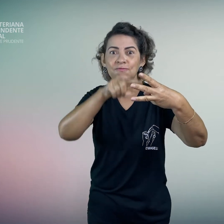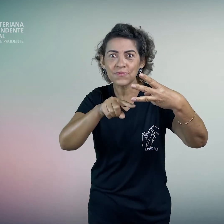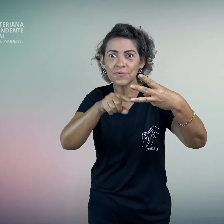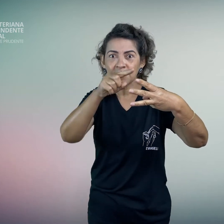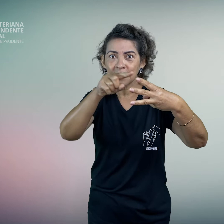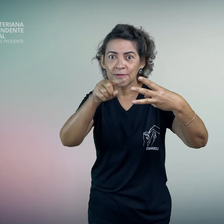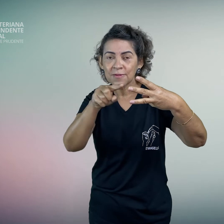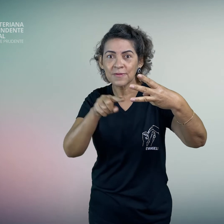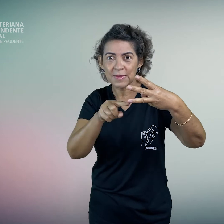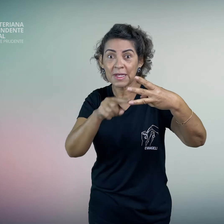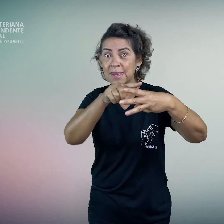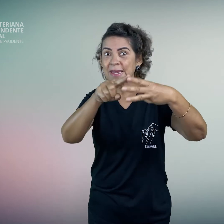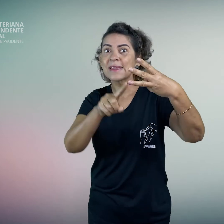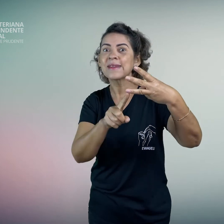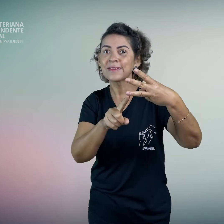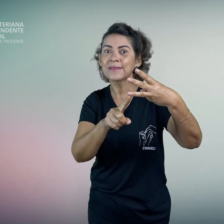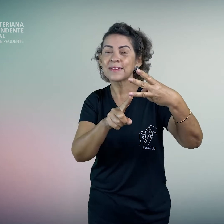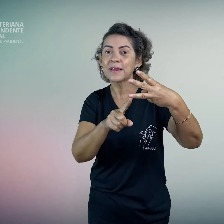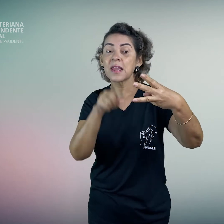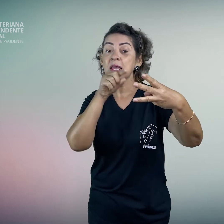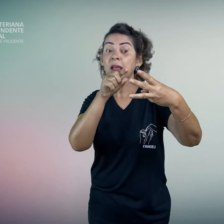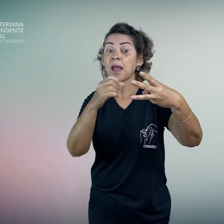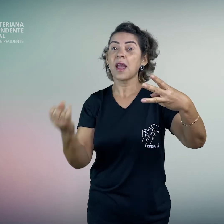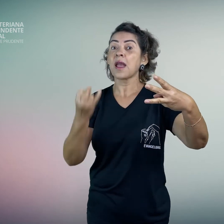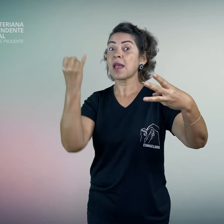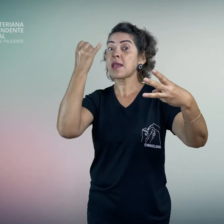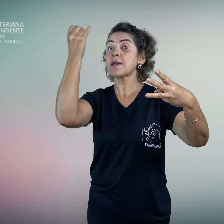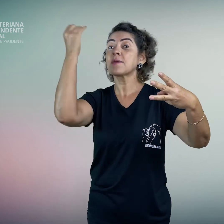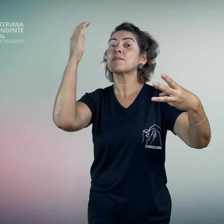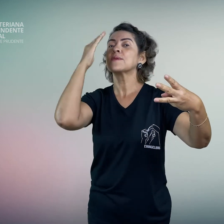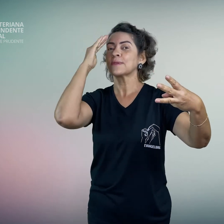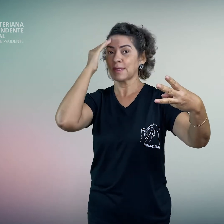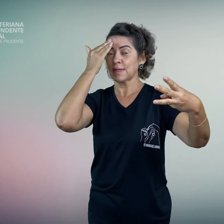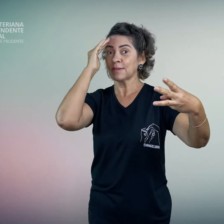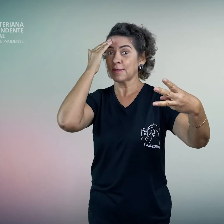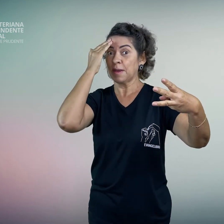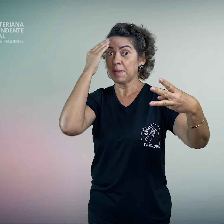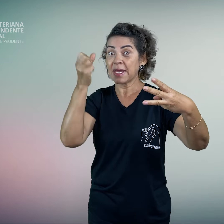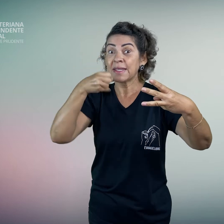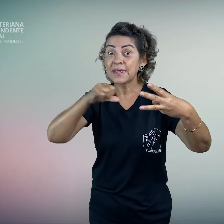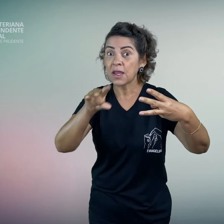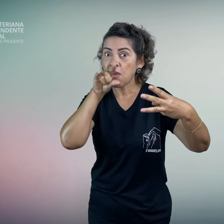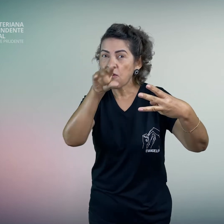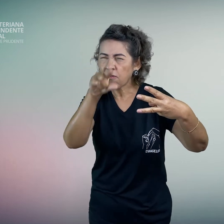E quanto a esse ciclo, é importante lembrar: quem se sente